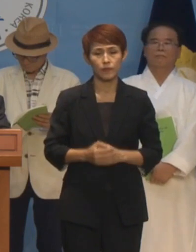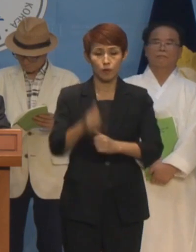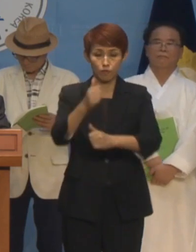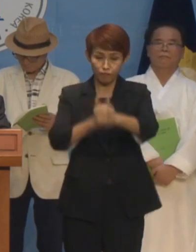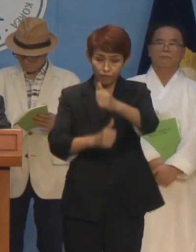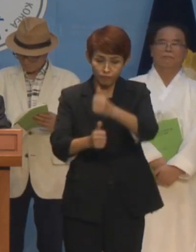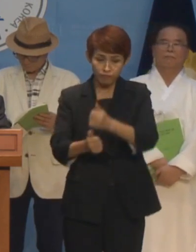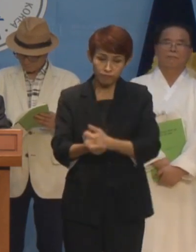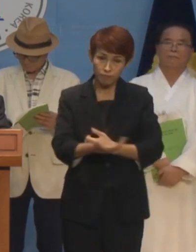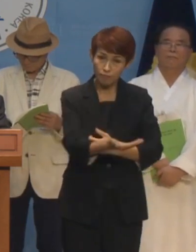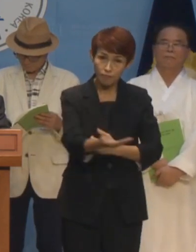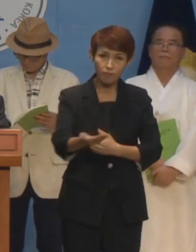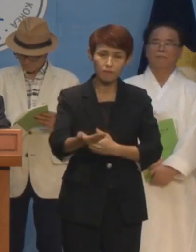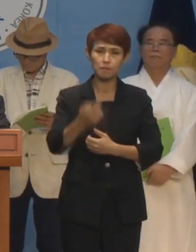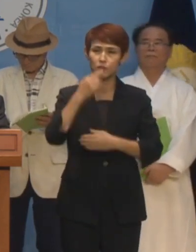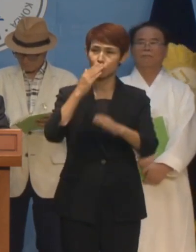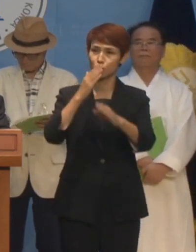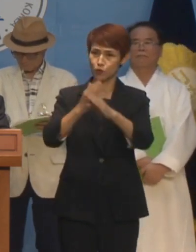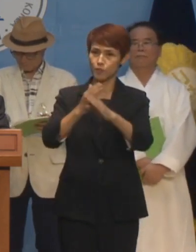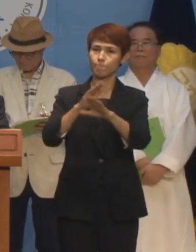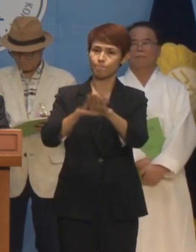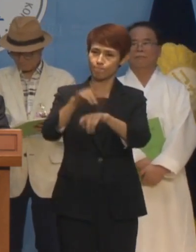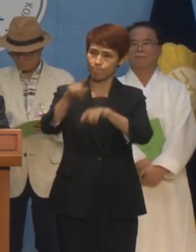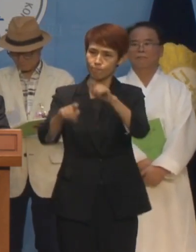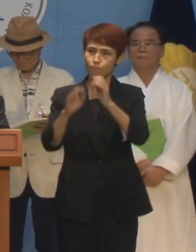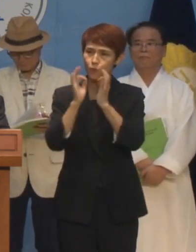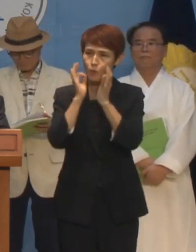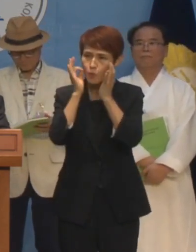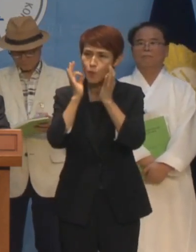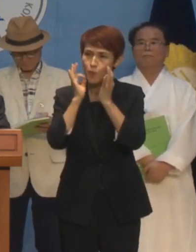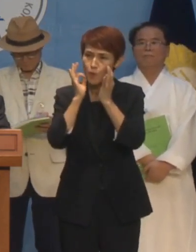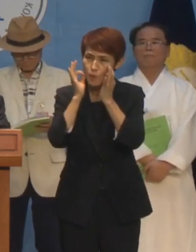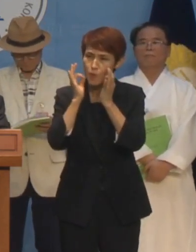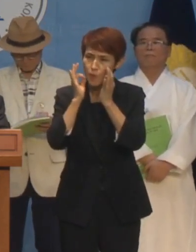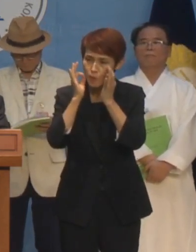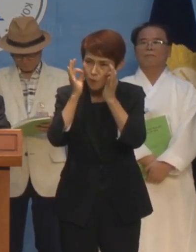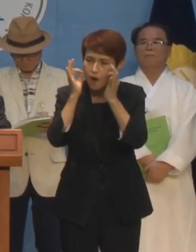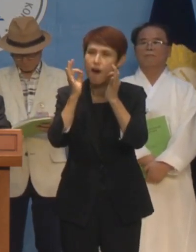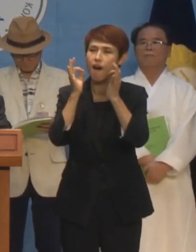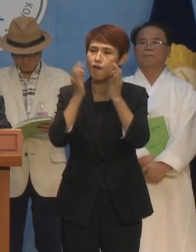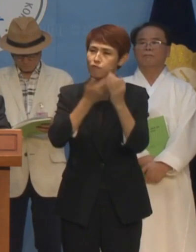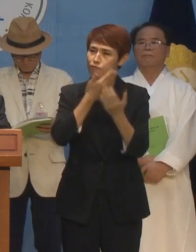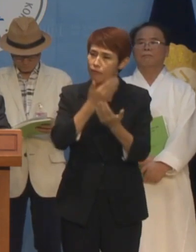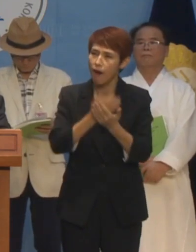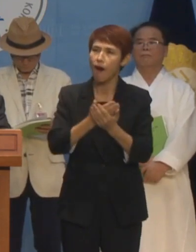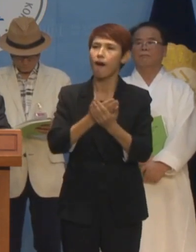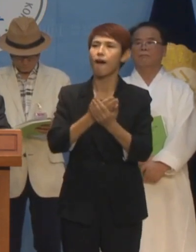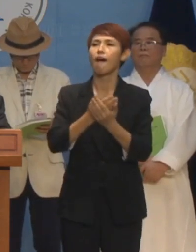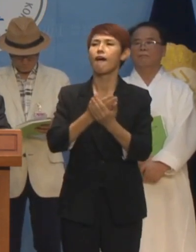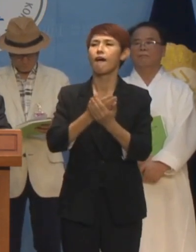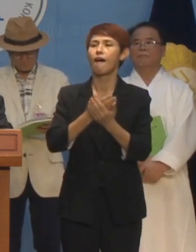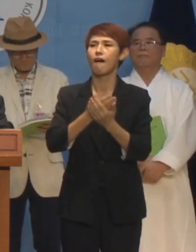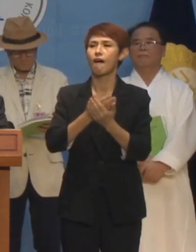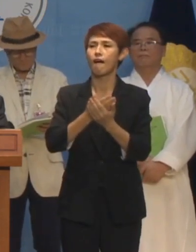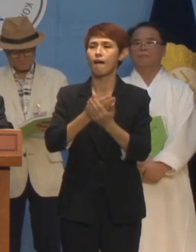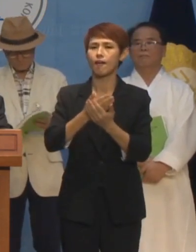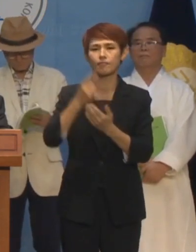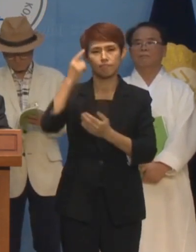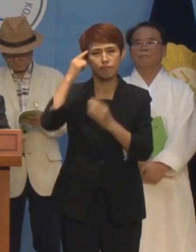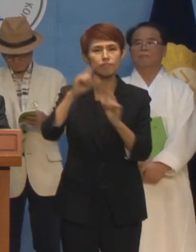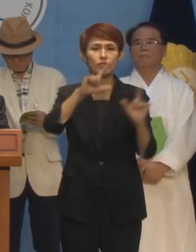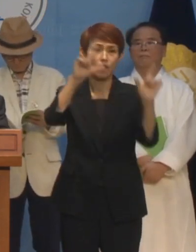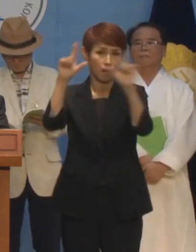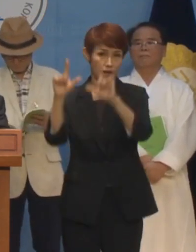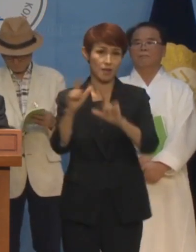세대는 민주주의를 실현하고 노력하는 일을 가치 있고 정의로운 일로 생각하고 살게